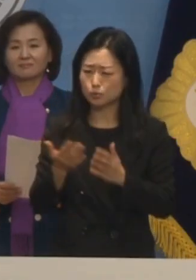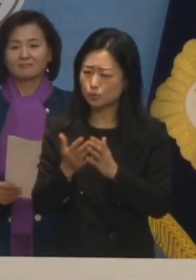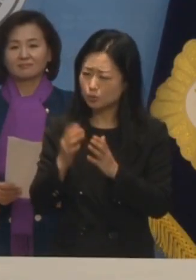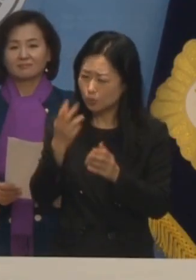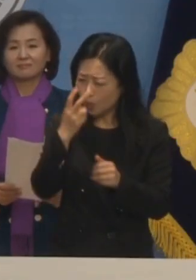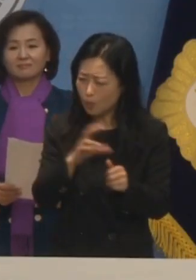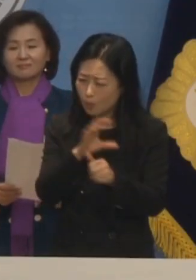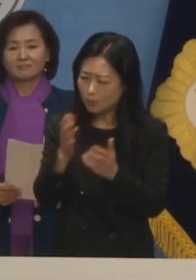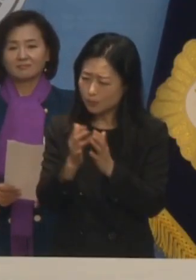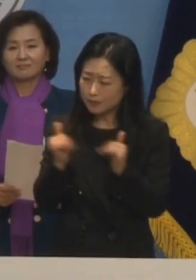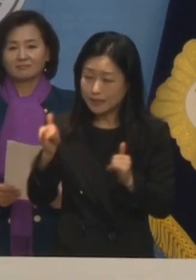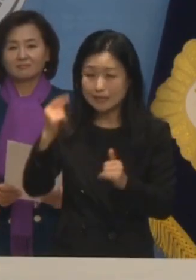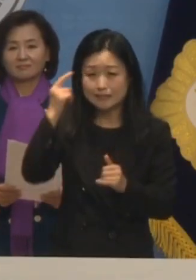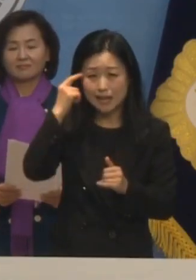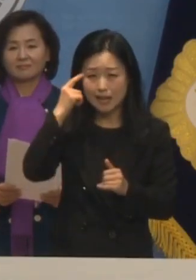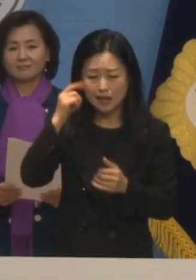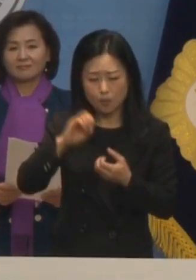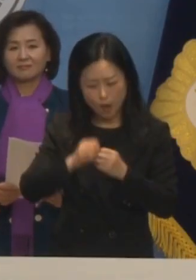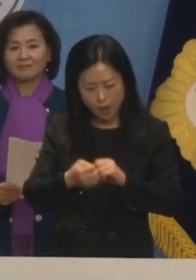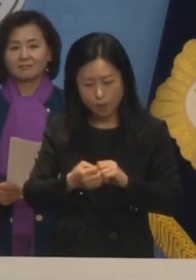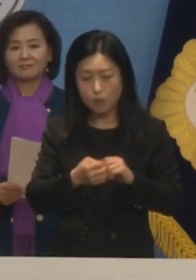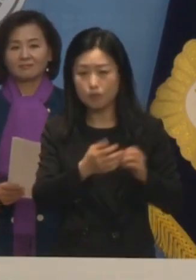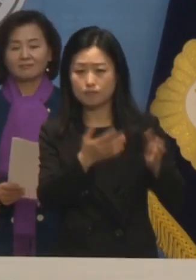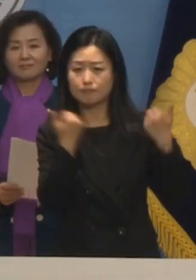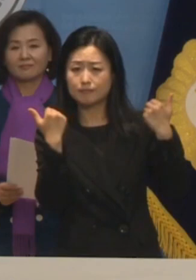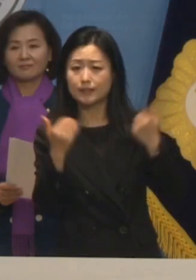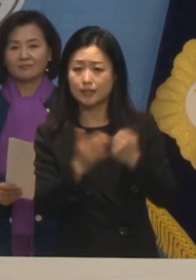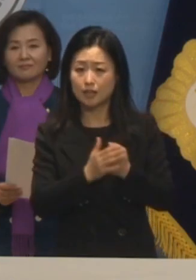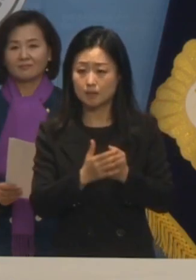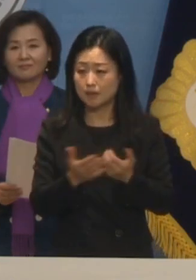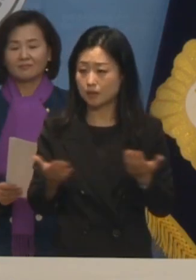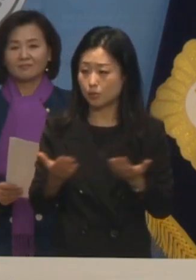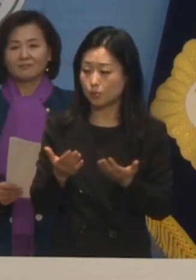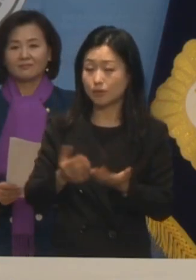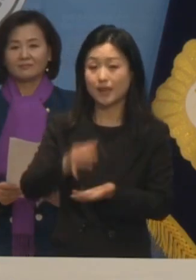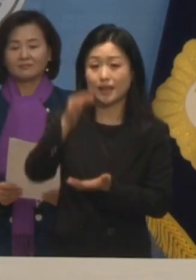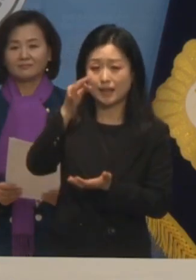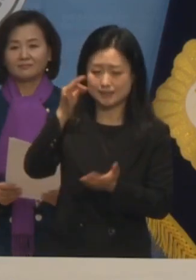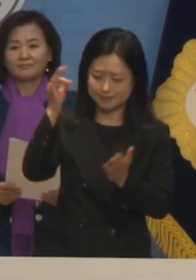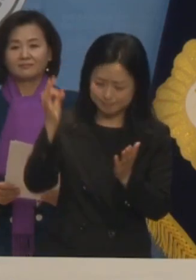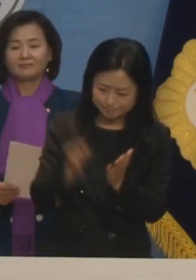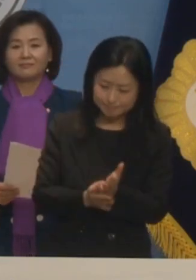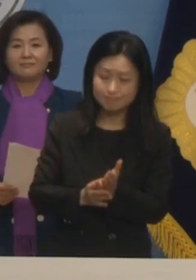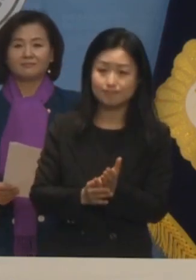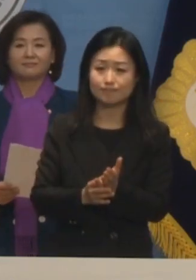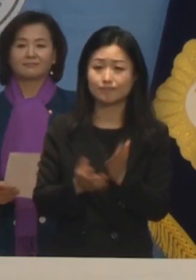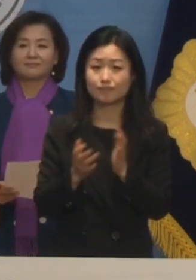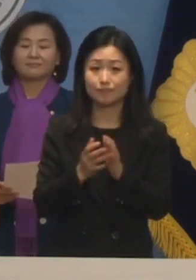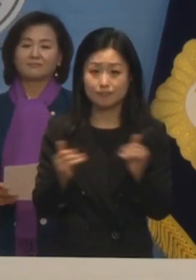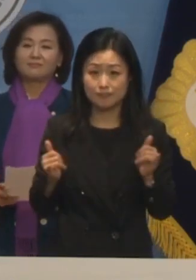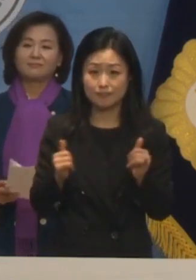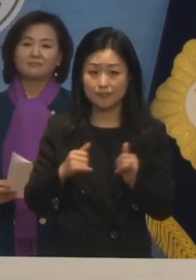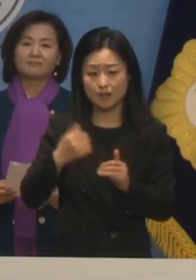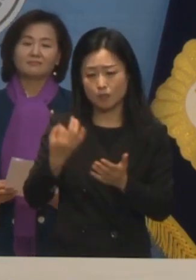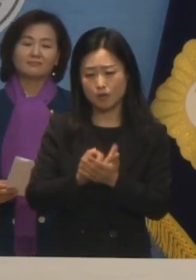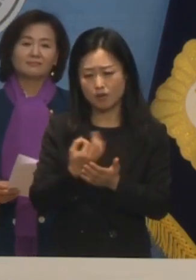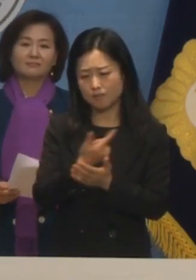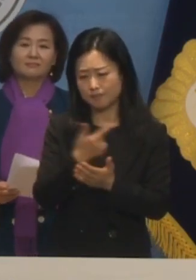향한 왜곡된 시선으로 돌봄 노동의 가치는 저평가되고 돌봄 노동자의 처우는